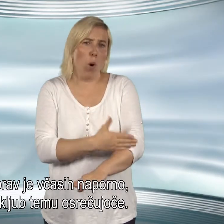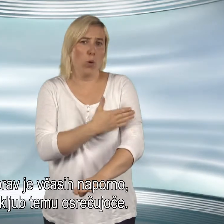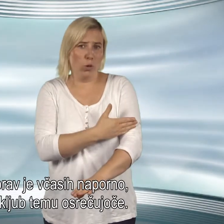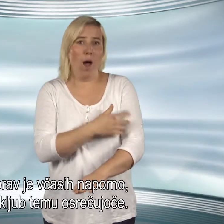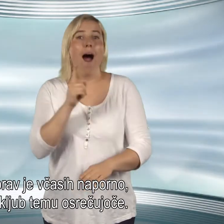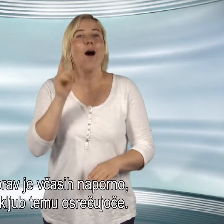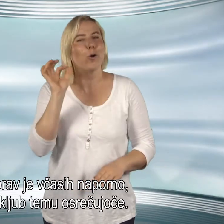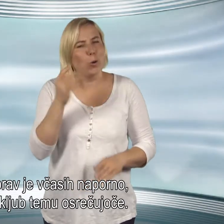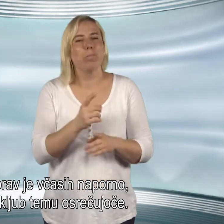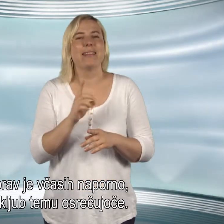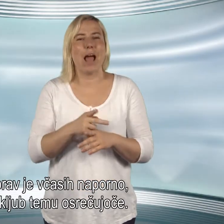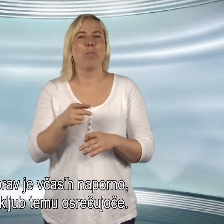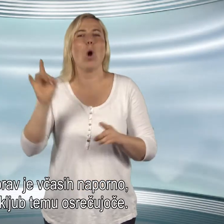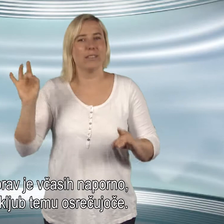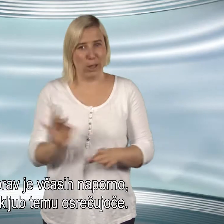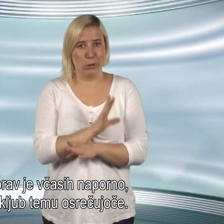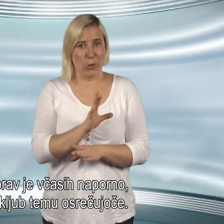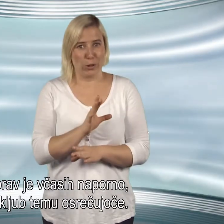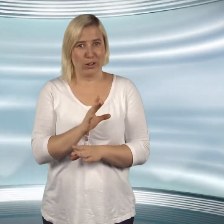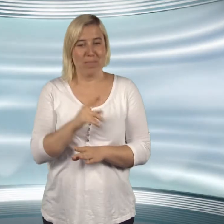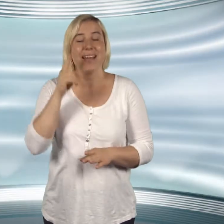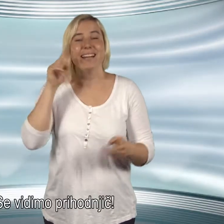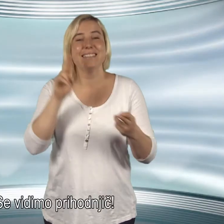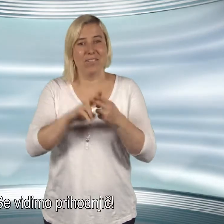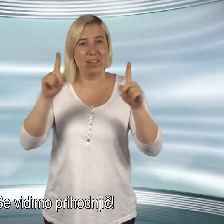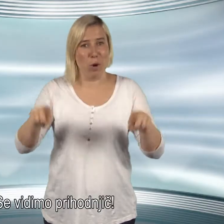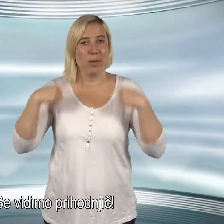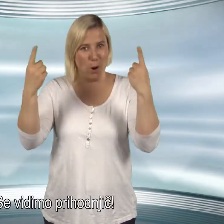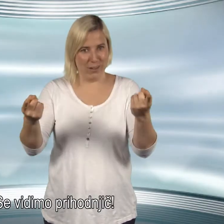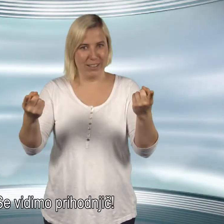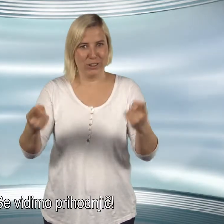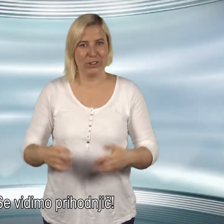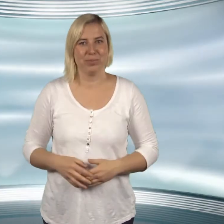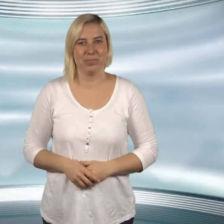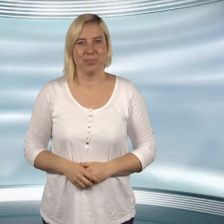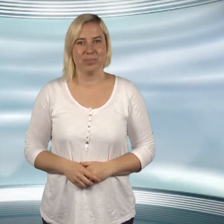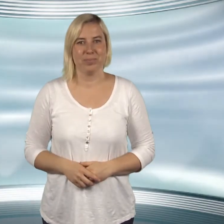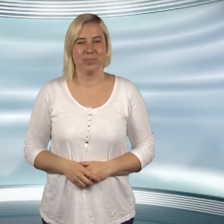Se vidimo prihodnjič.